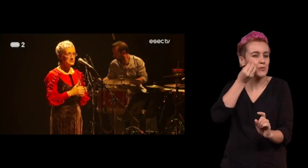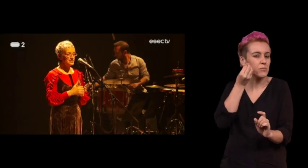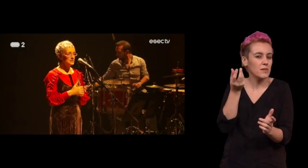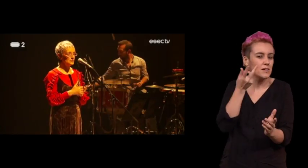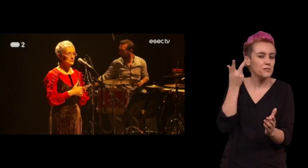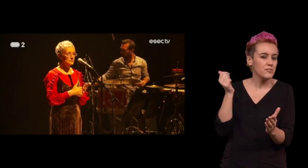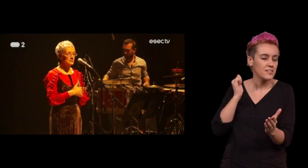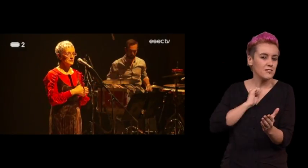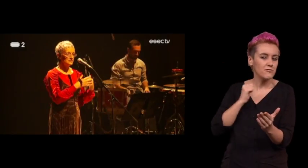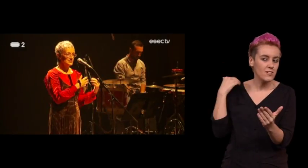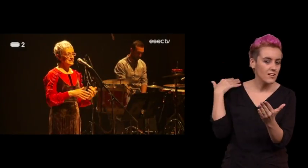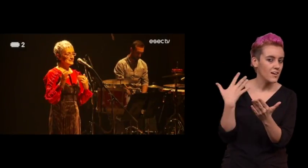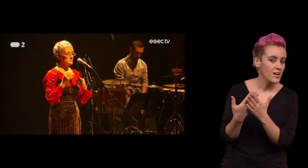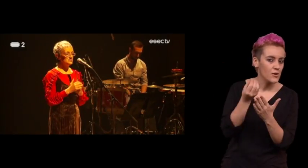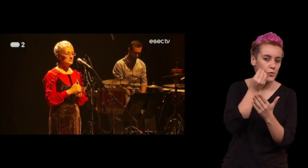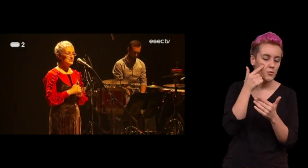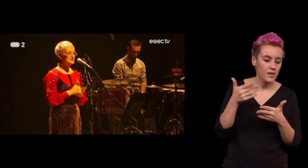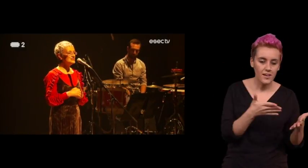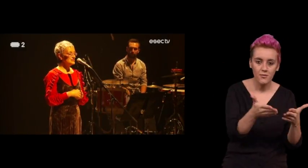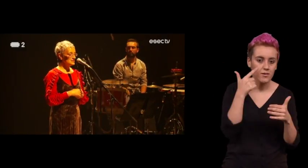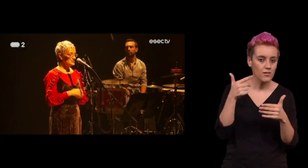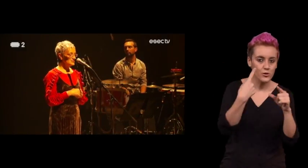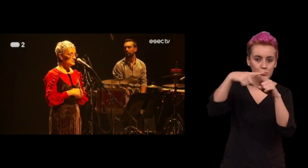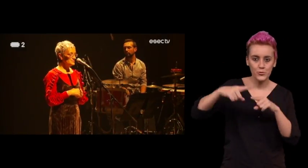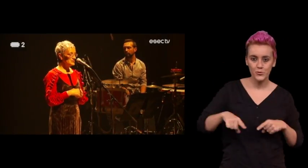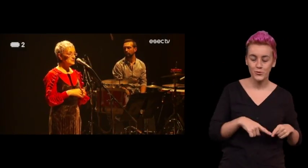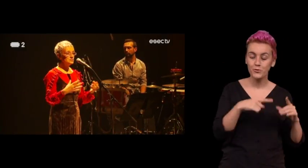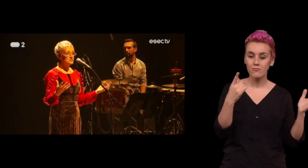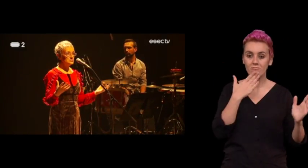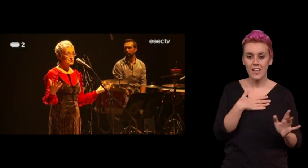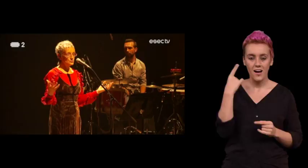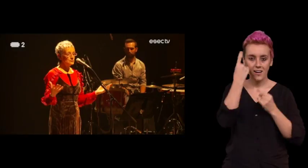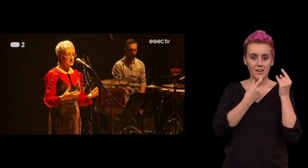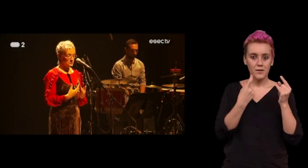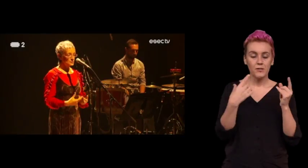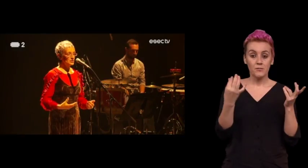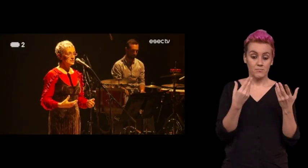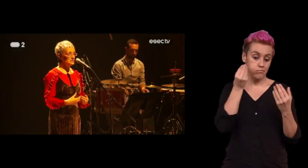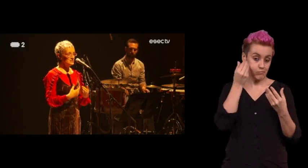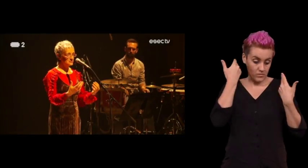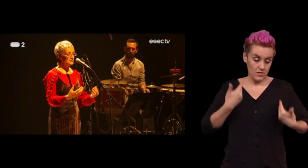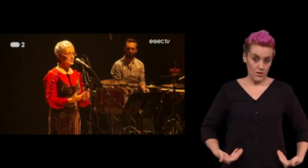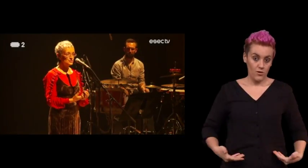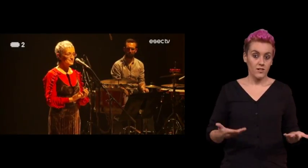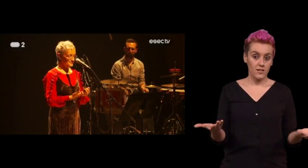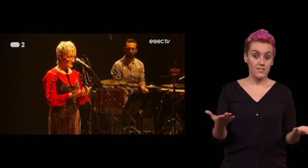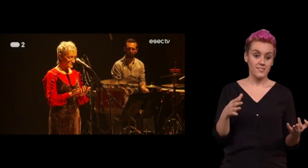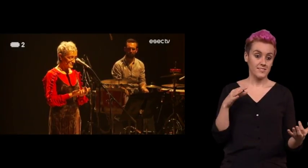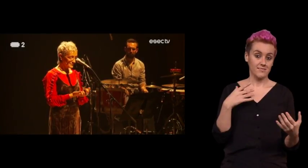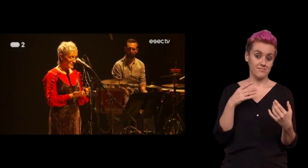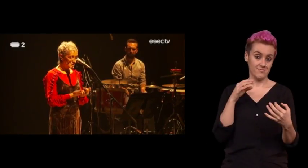própria tracei ao longo da minha vida. E aquilo que sou, e que sou agora aqui, diante de